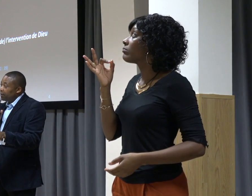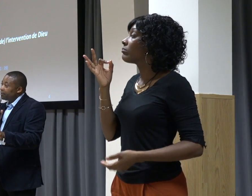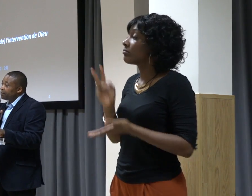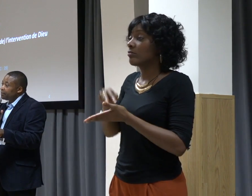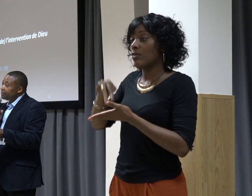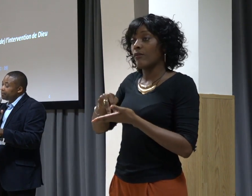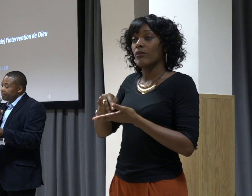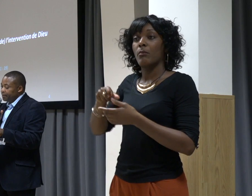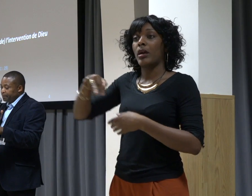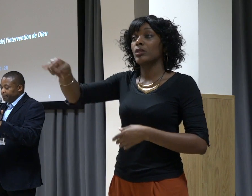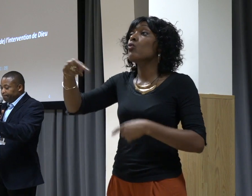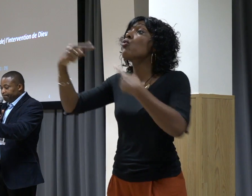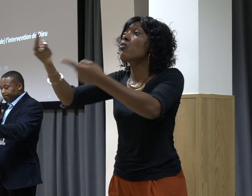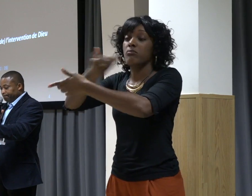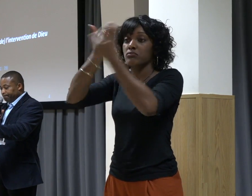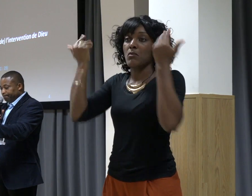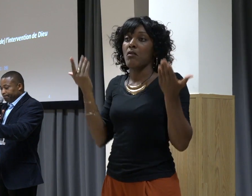pars.